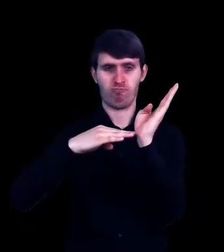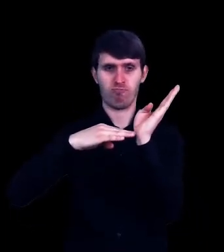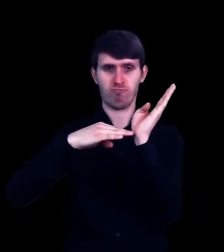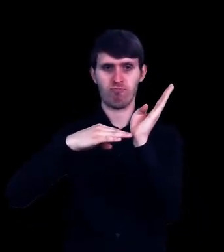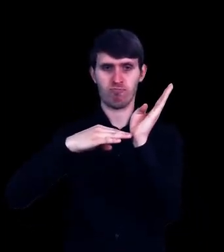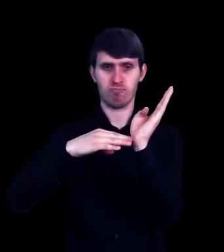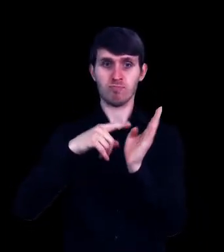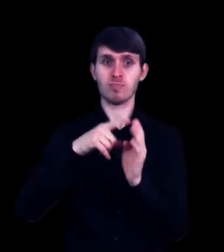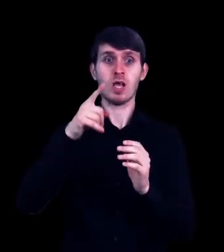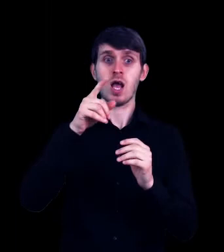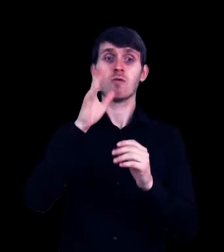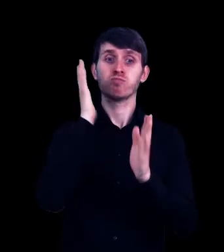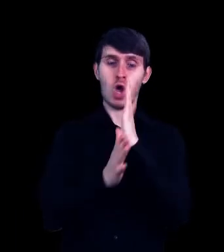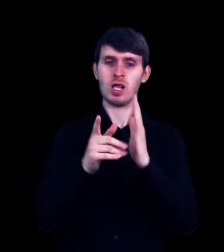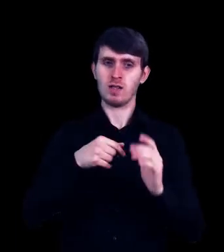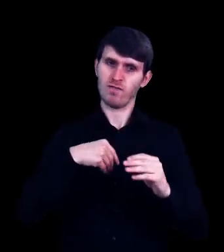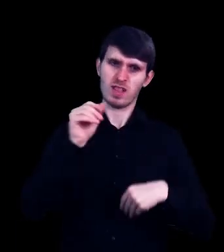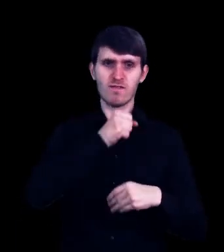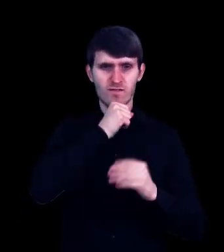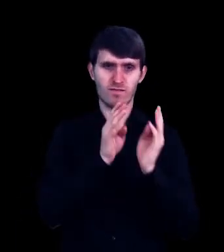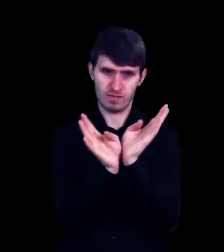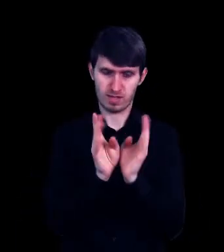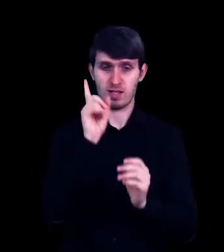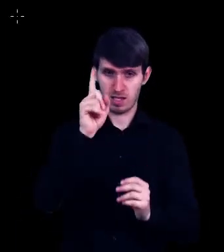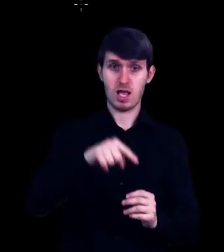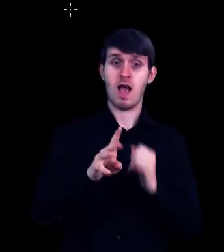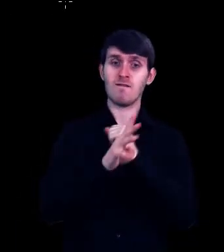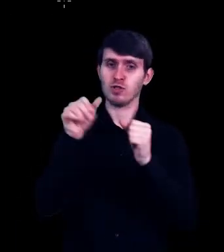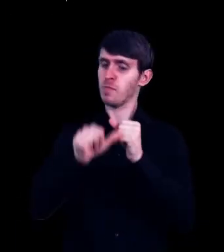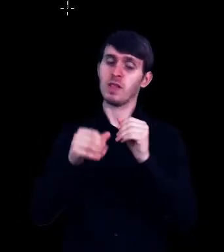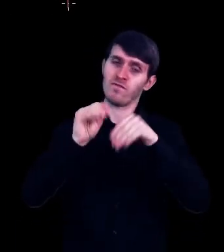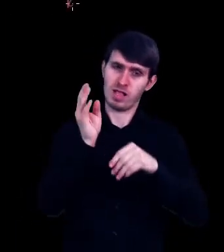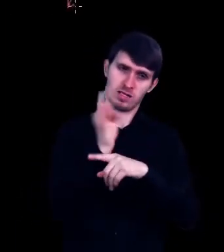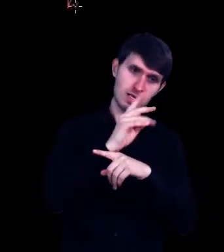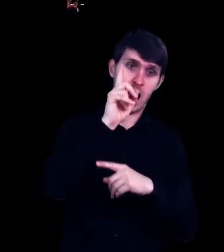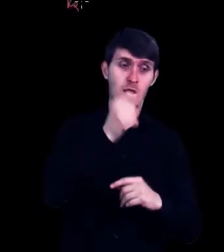Będzie większy niż kąt prosty. Czyli kąt rozwarty